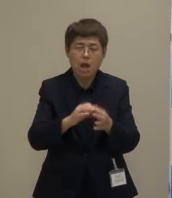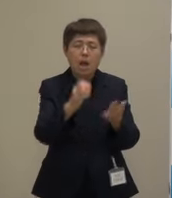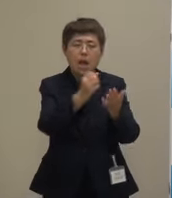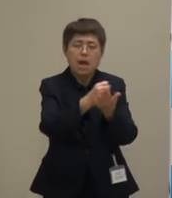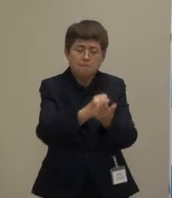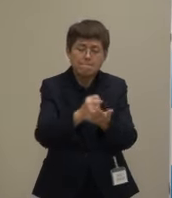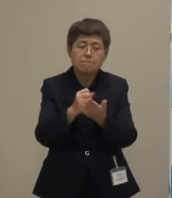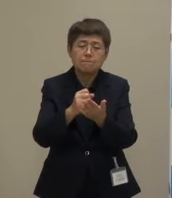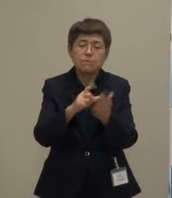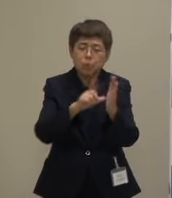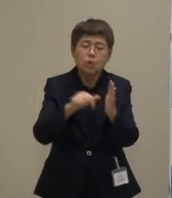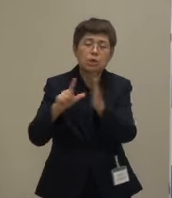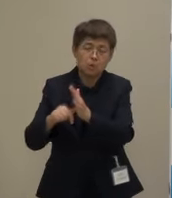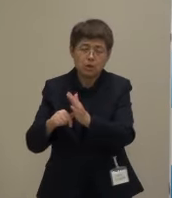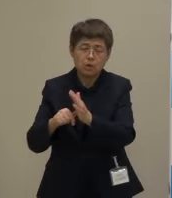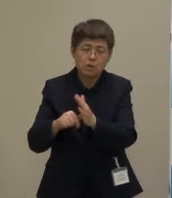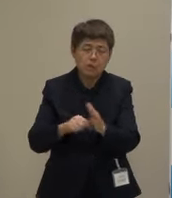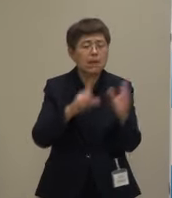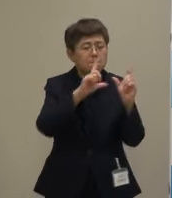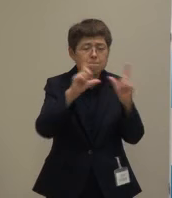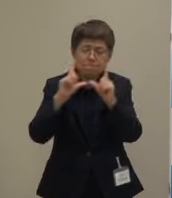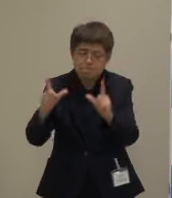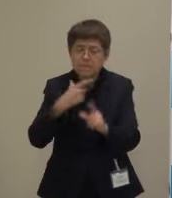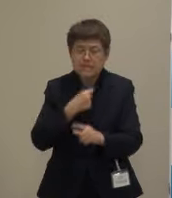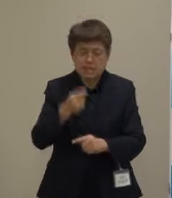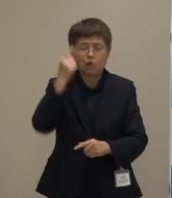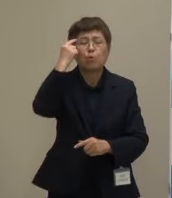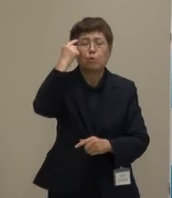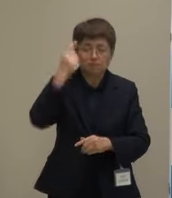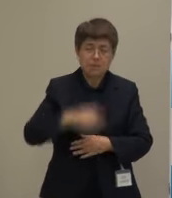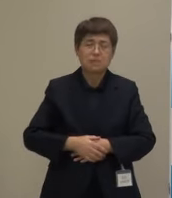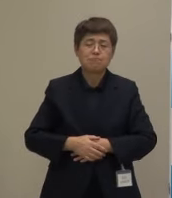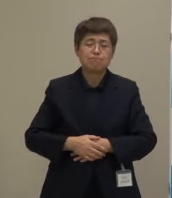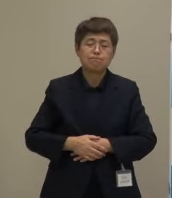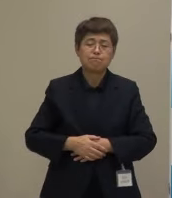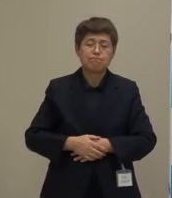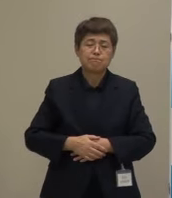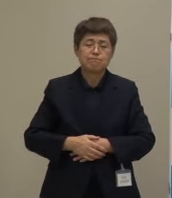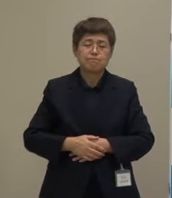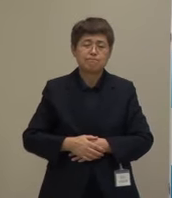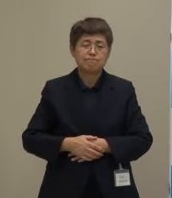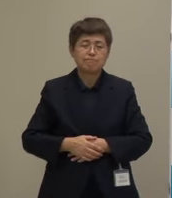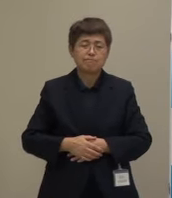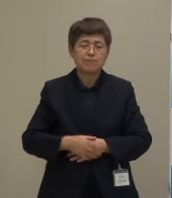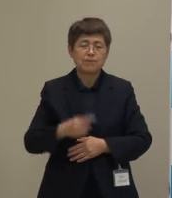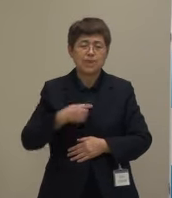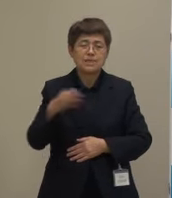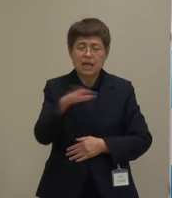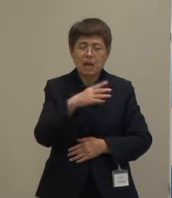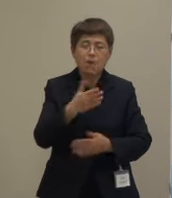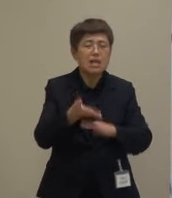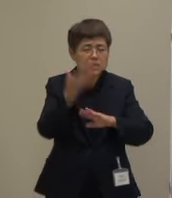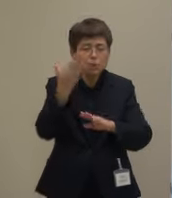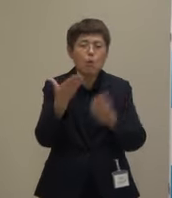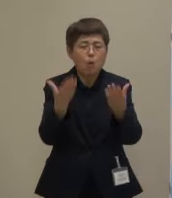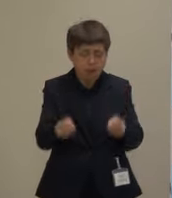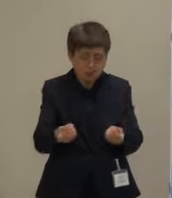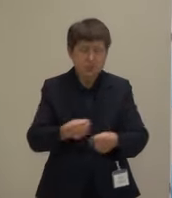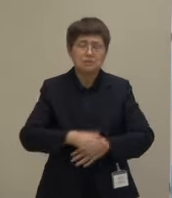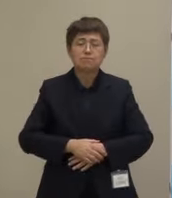て、ご報告をさせていただきます。私からは以上です。